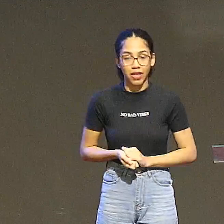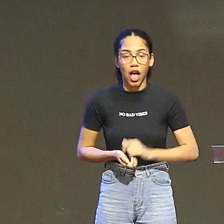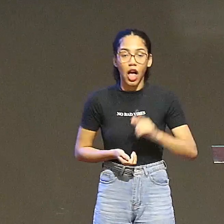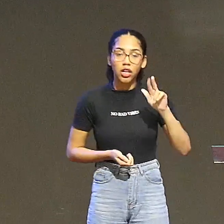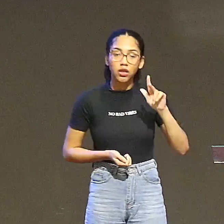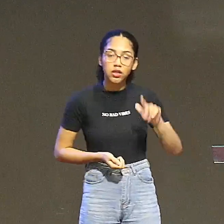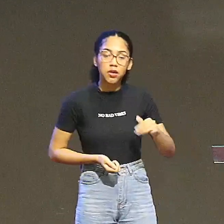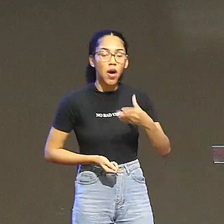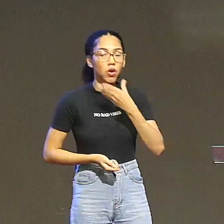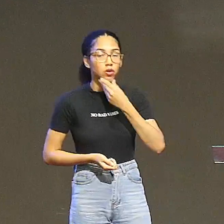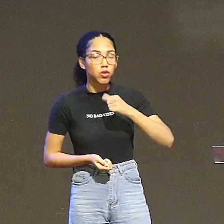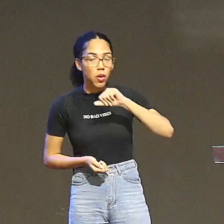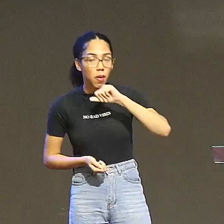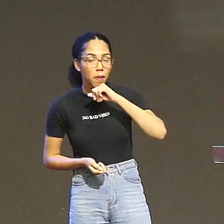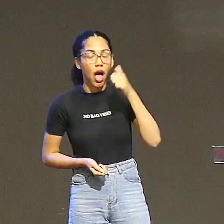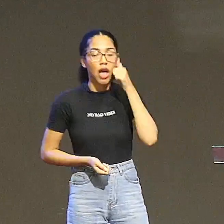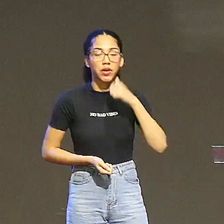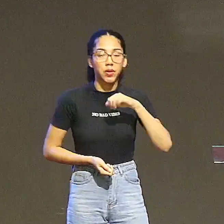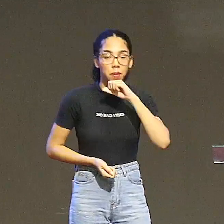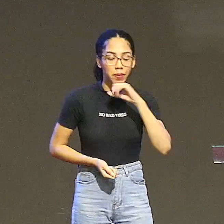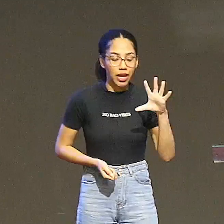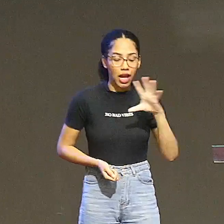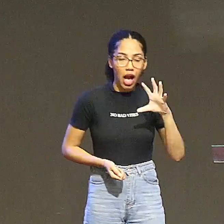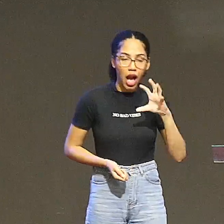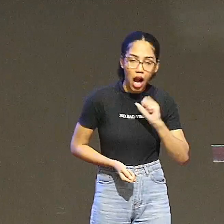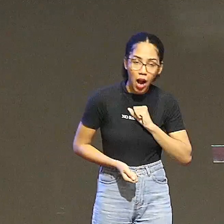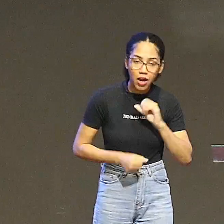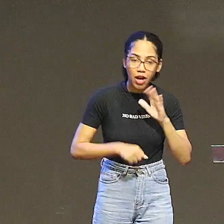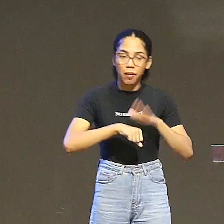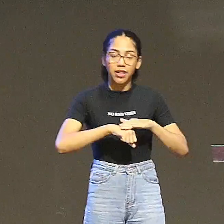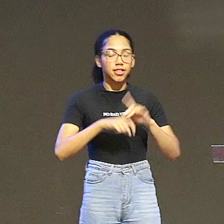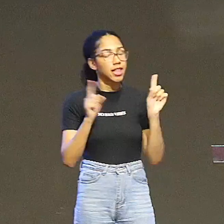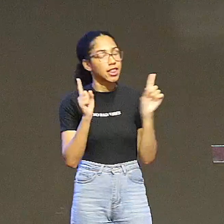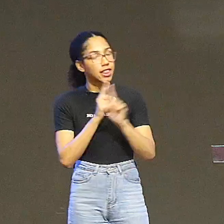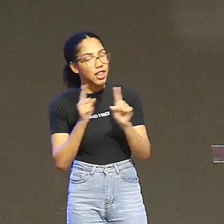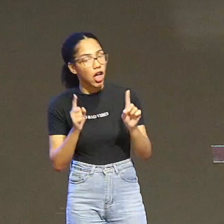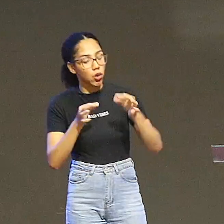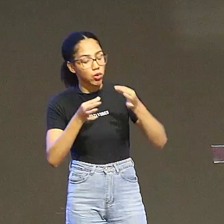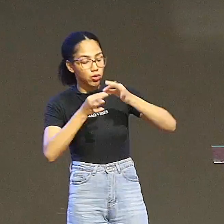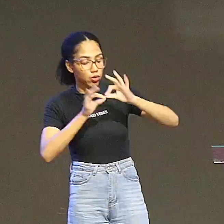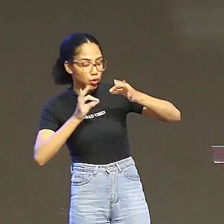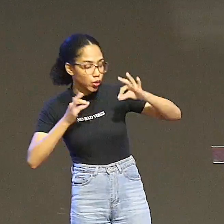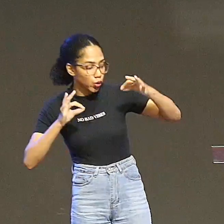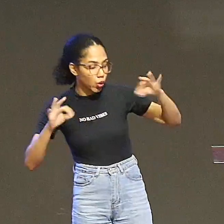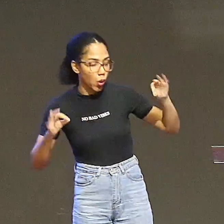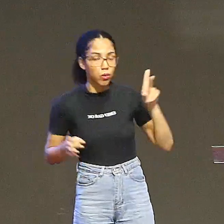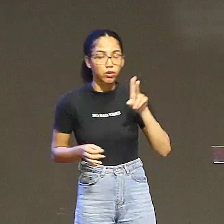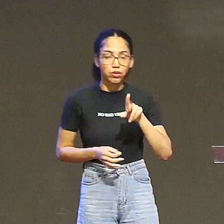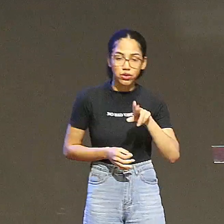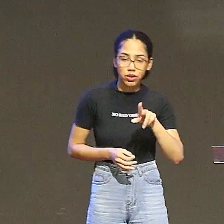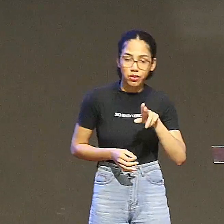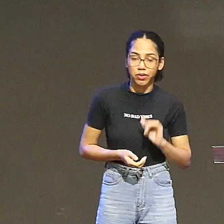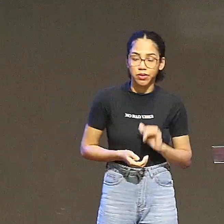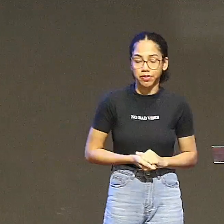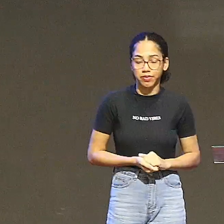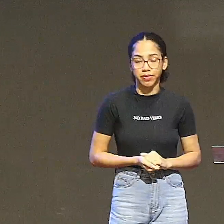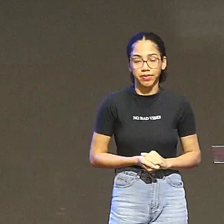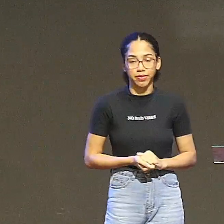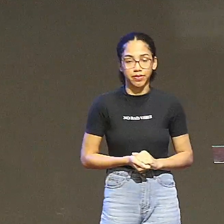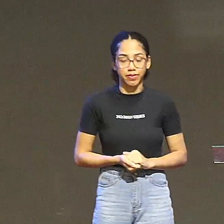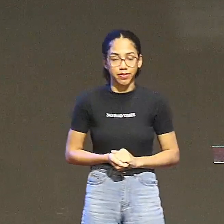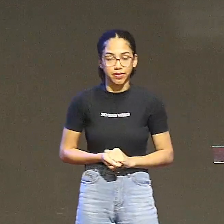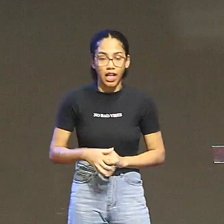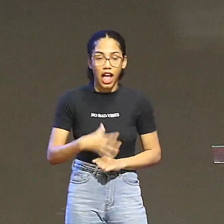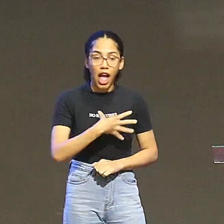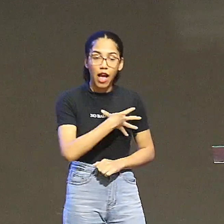eu sou vizinho meus irmãos estavam a quilômetros de distância Deus não tem filho preferido entretanto